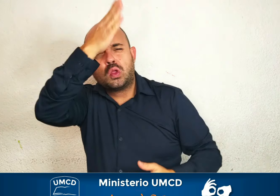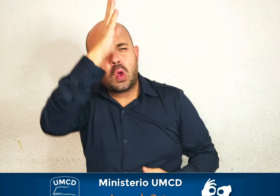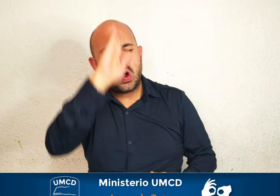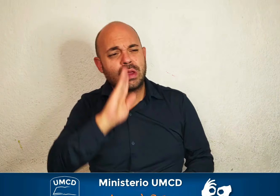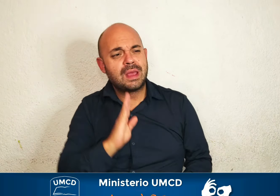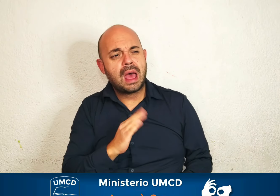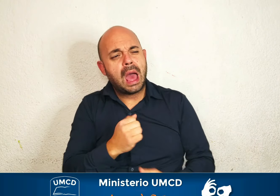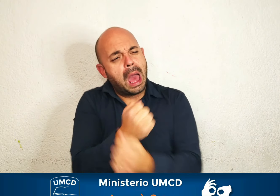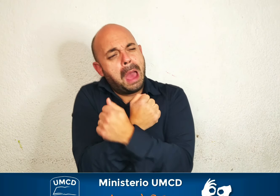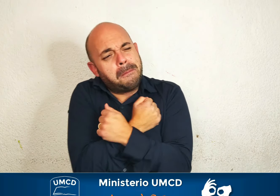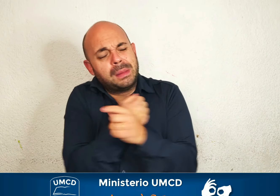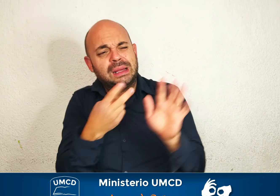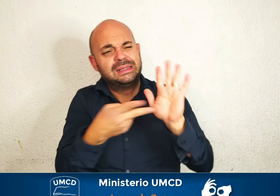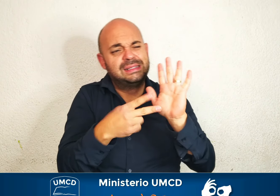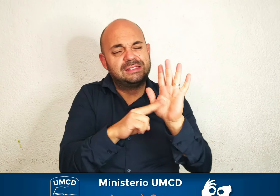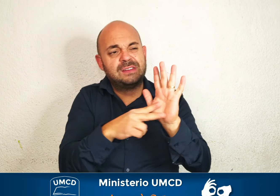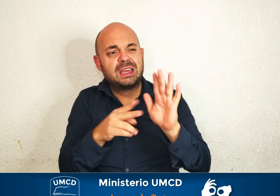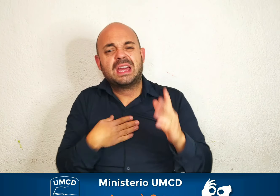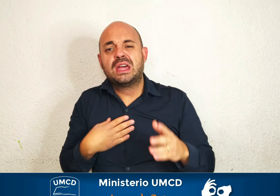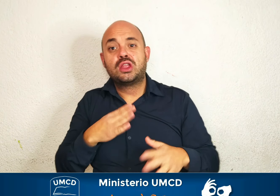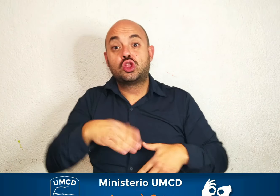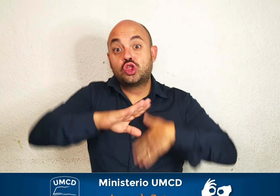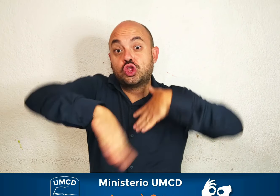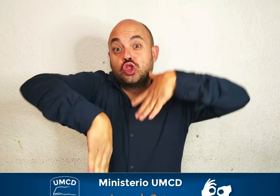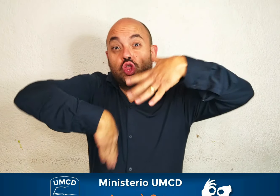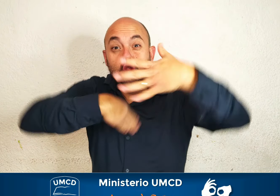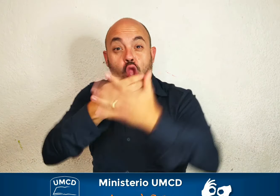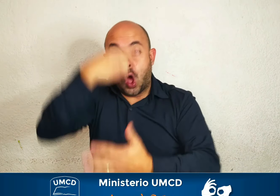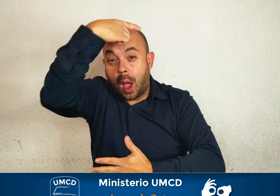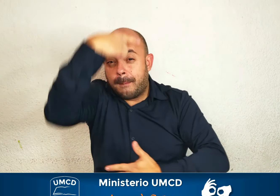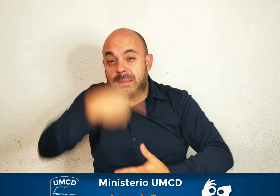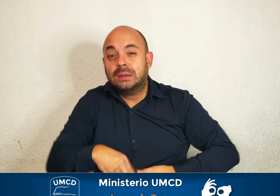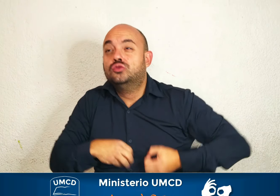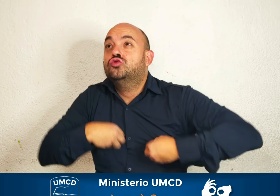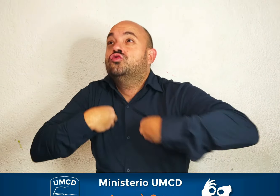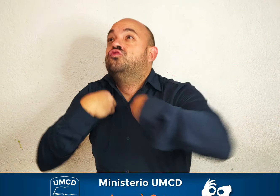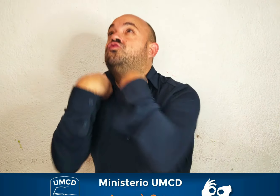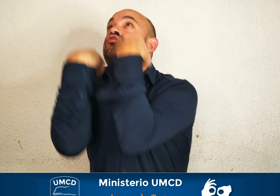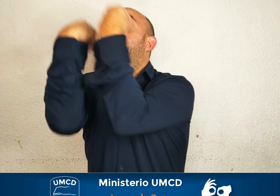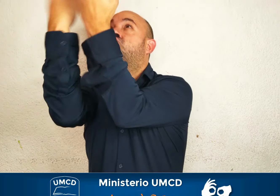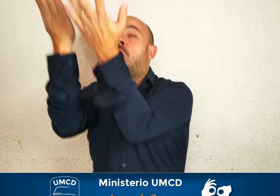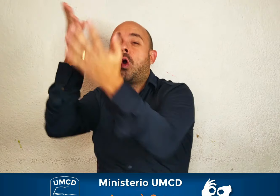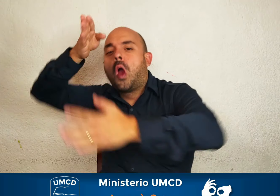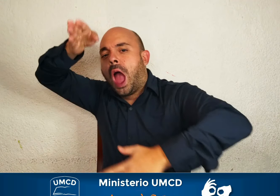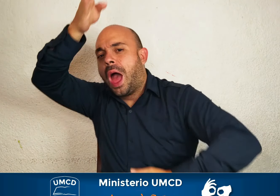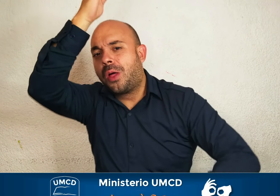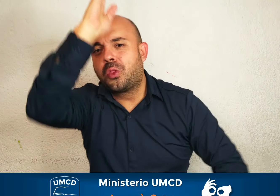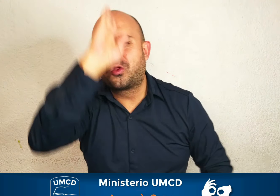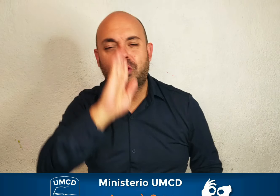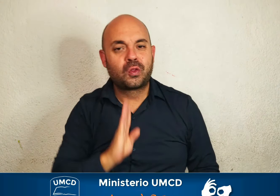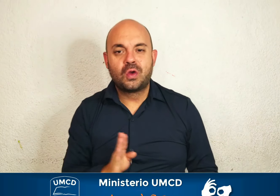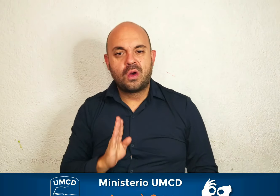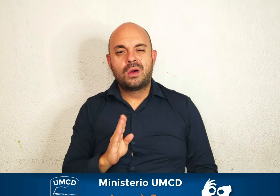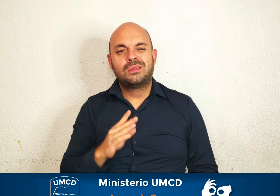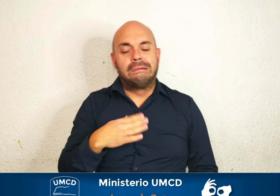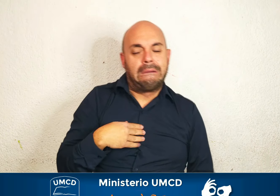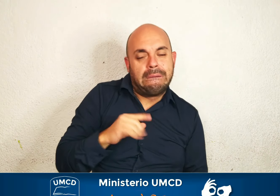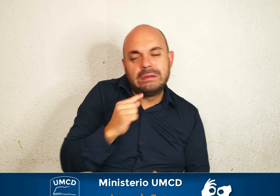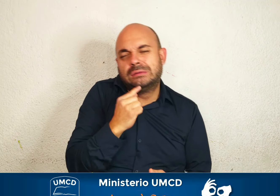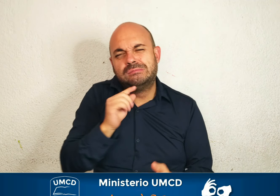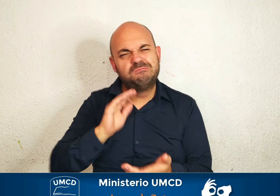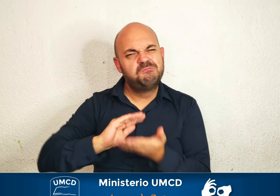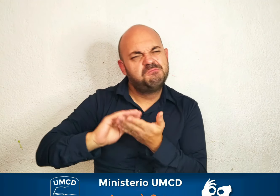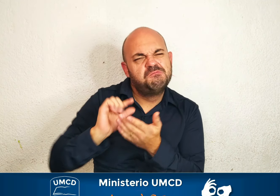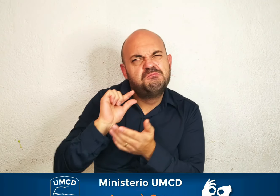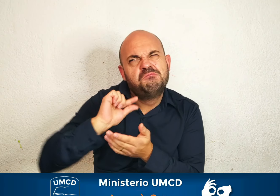amar es entregar todo por al ser a quien estás amando. Es dar todo de ti. Tu